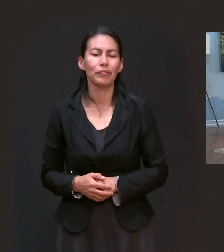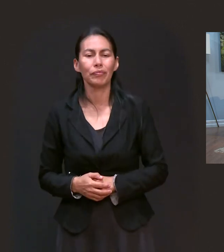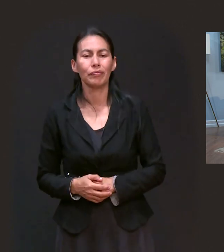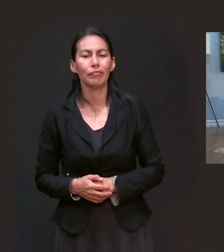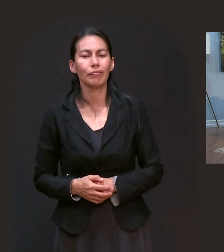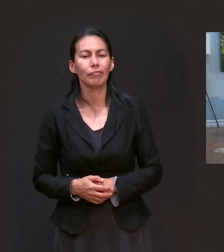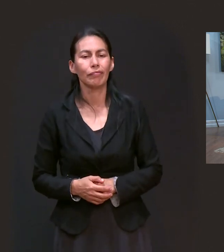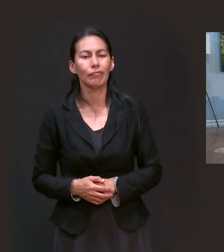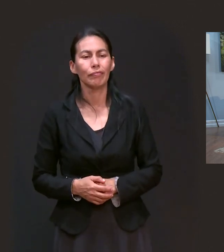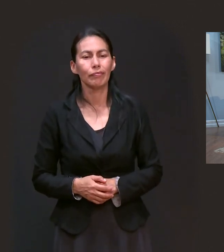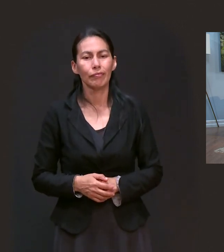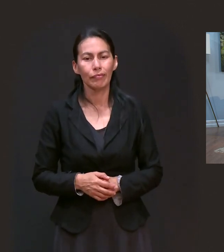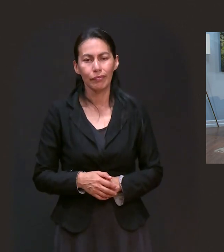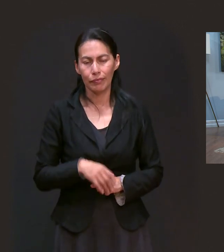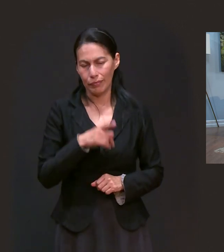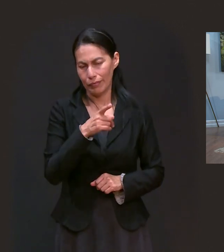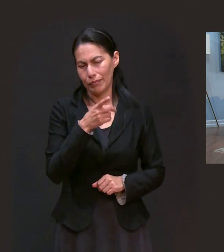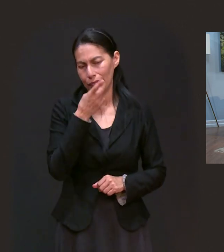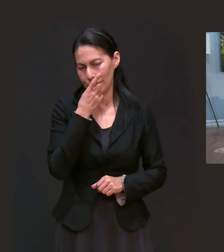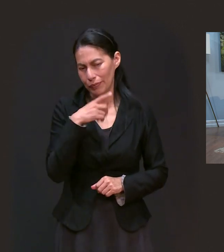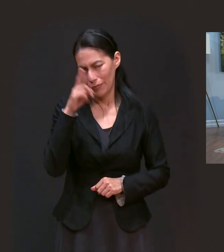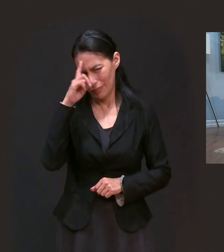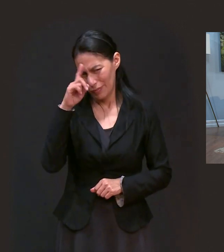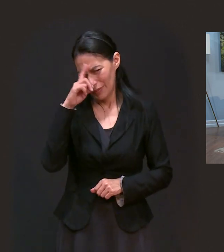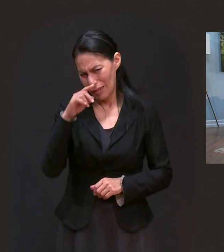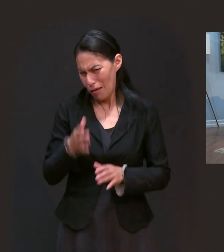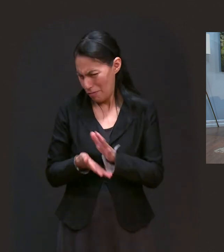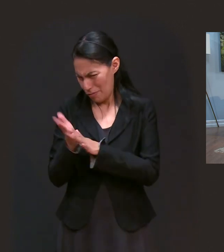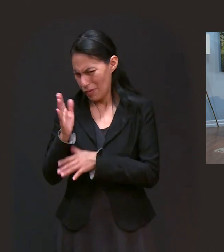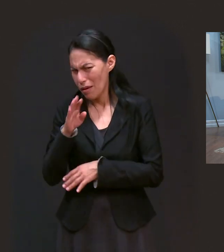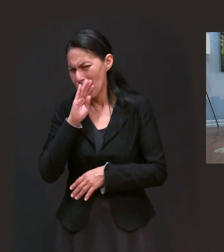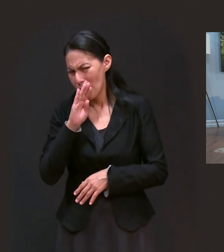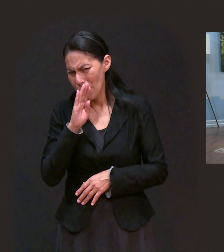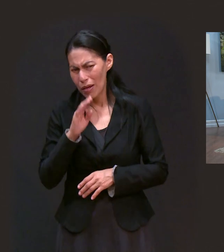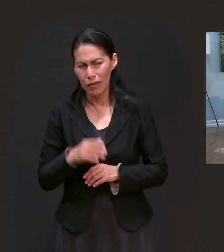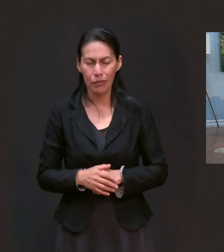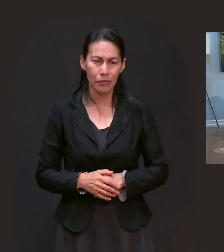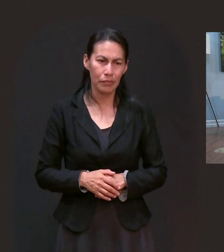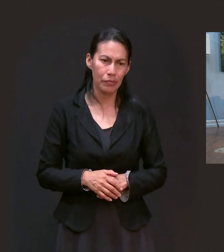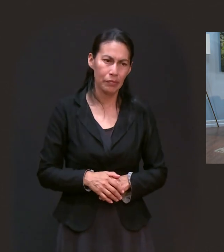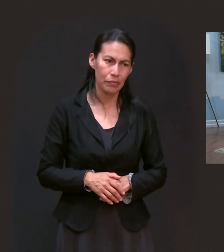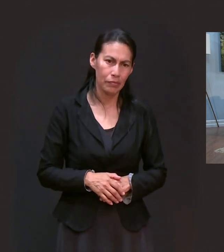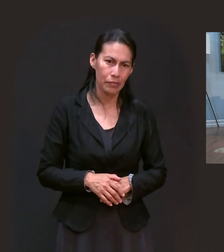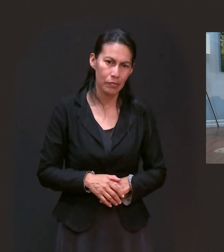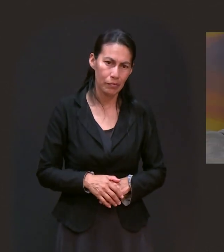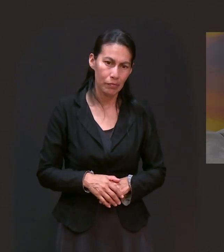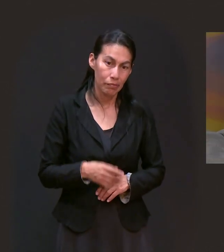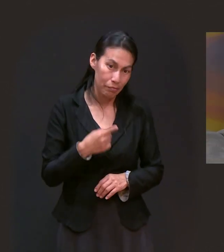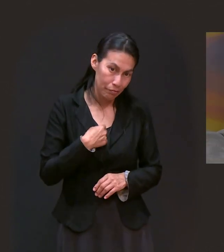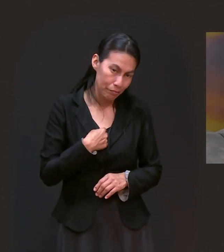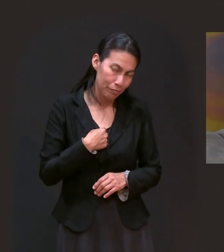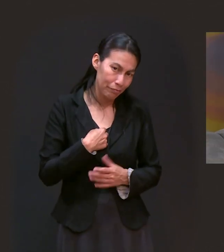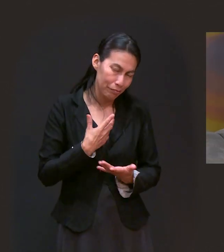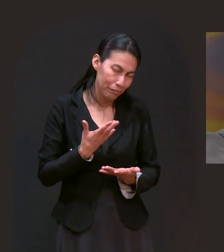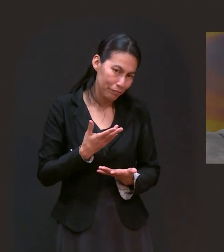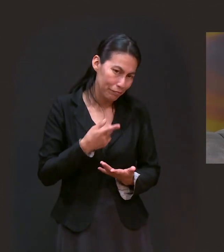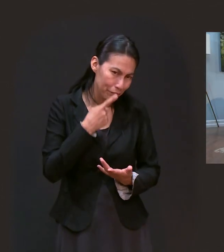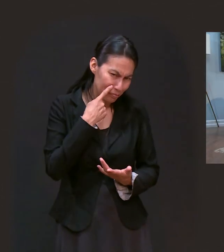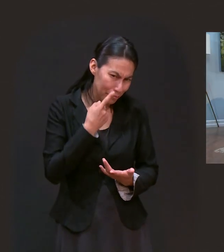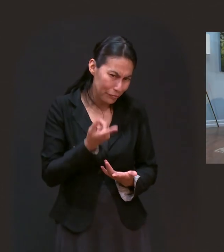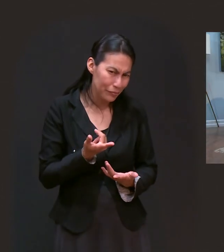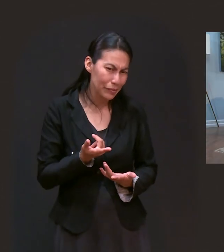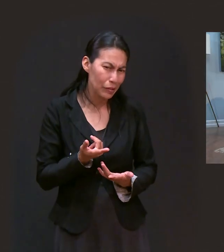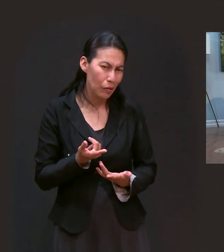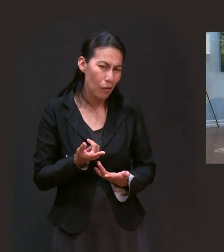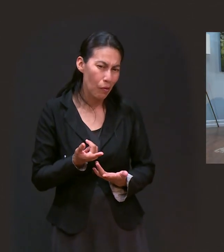todo eso y yo es más yo insistía porque el mes ya anda con tu mamá a méxico es que uno viste